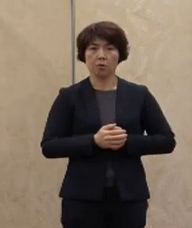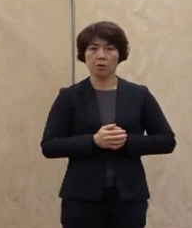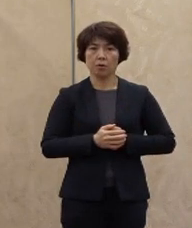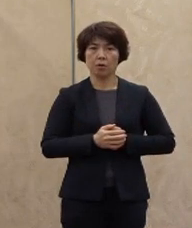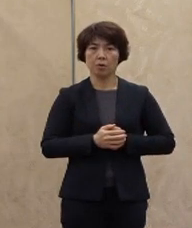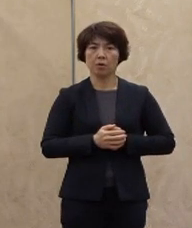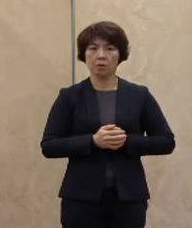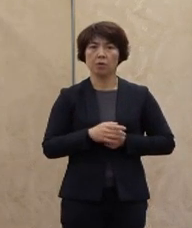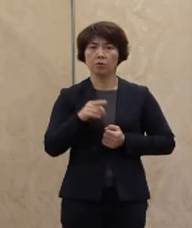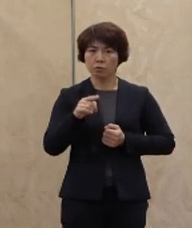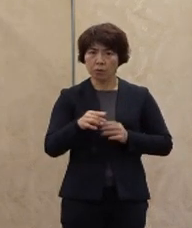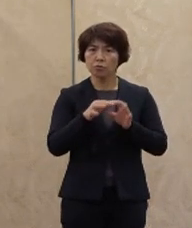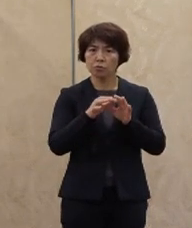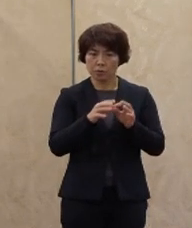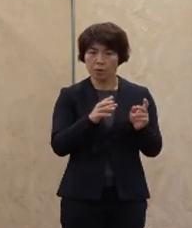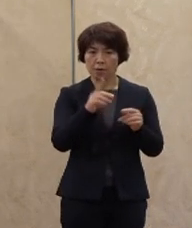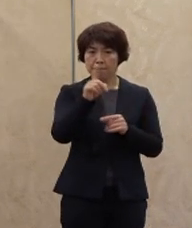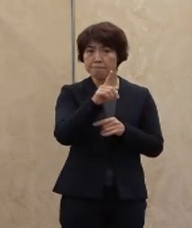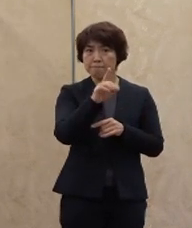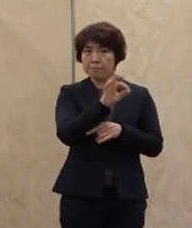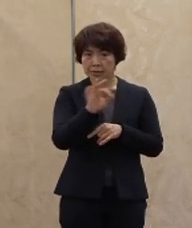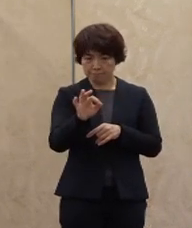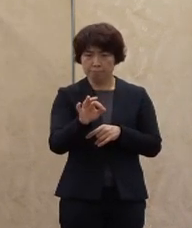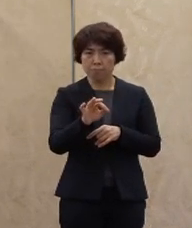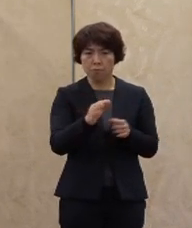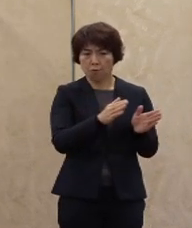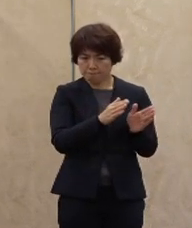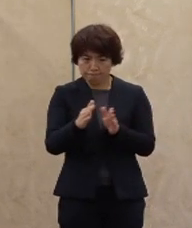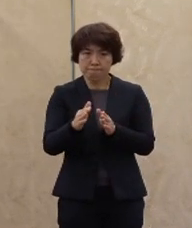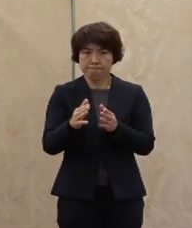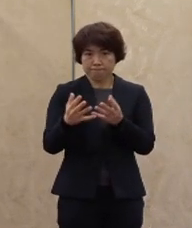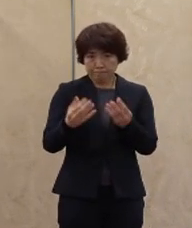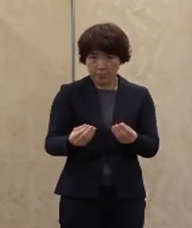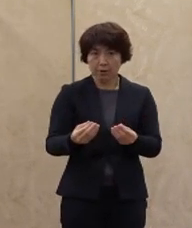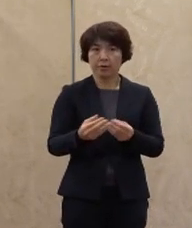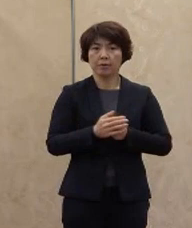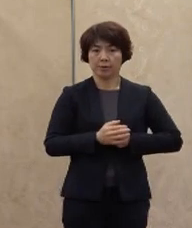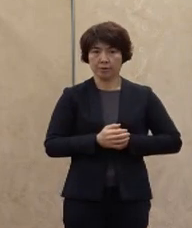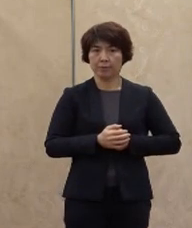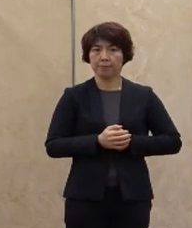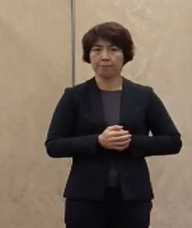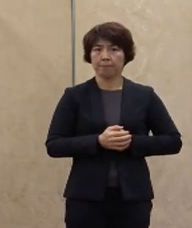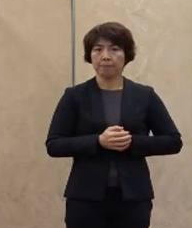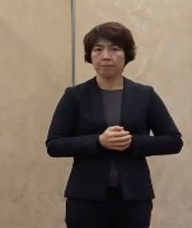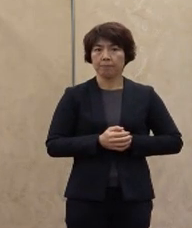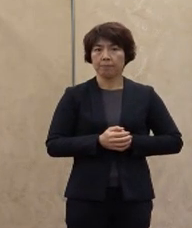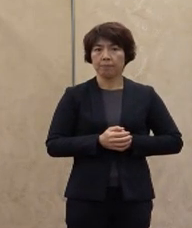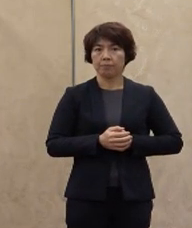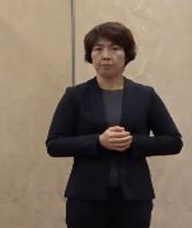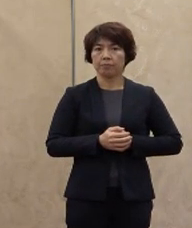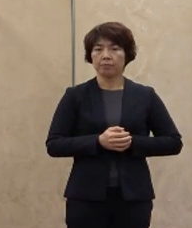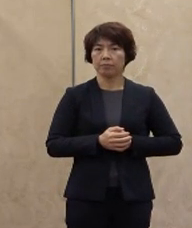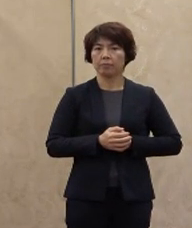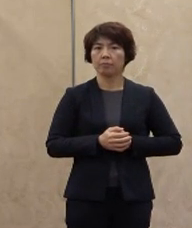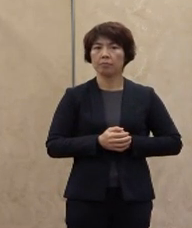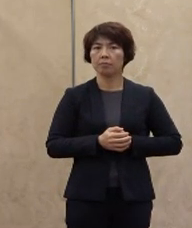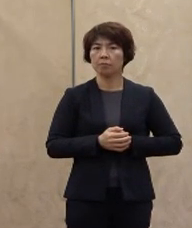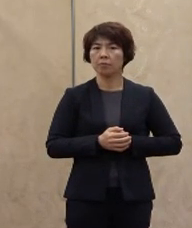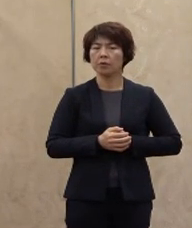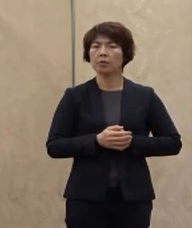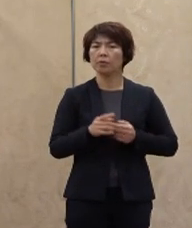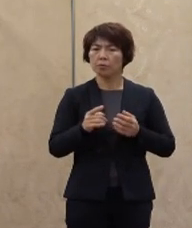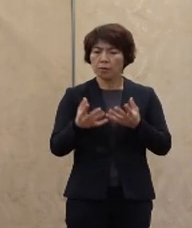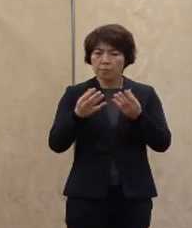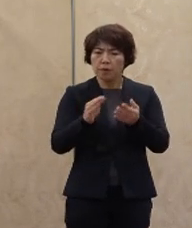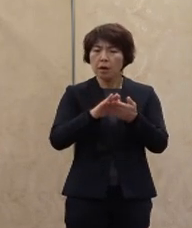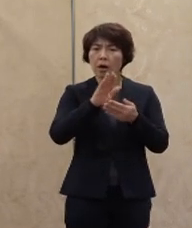備品についても当然これも確保できている状況でもありますので、あとはもうその先やっぱりの問題としてはやっぱ